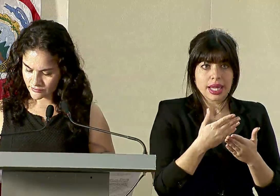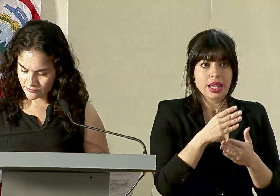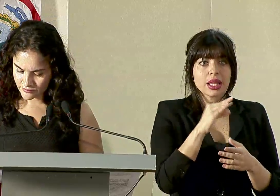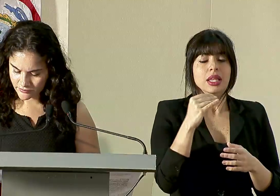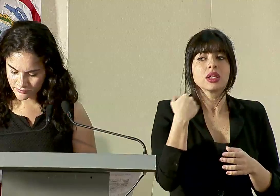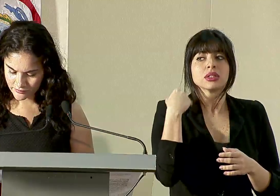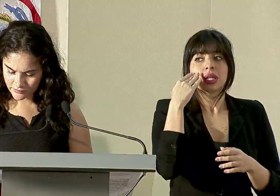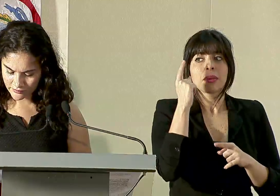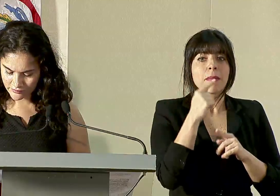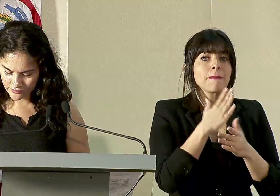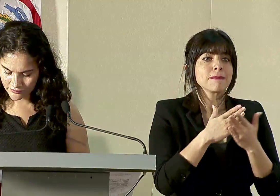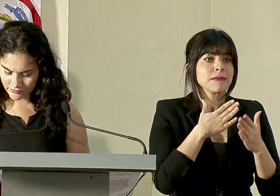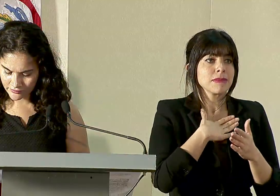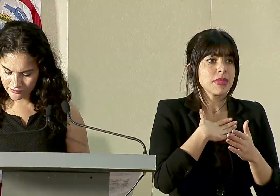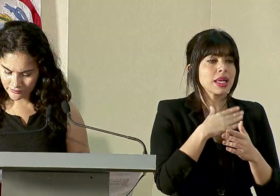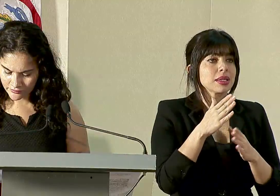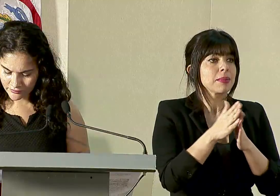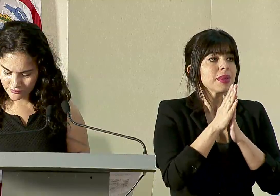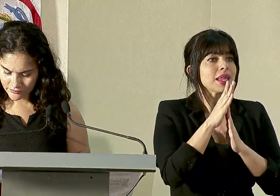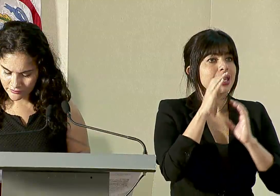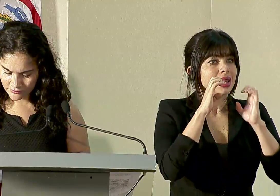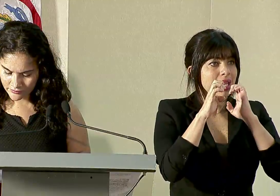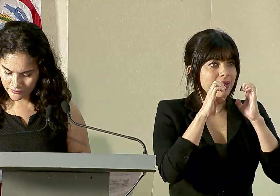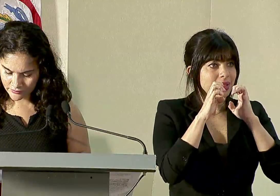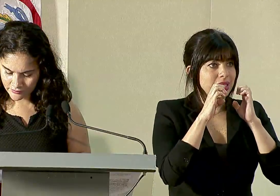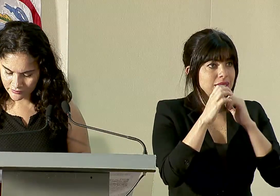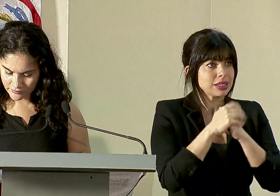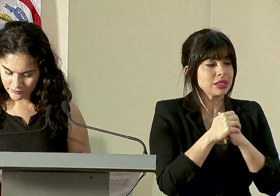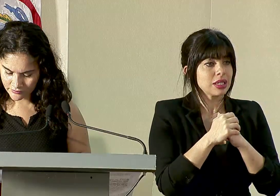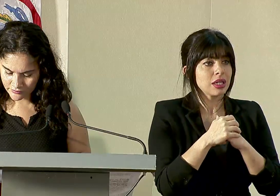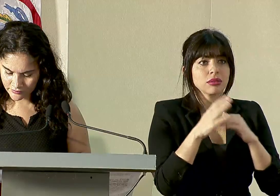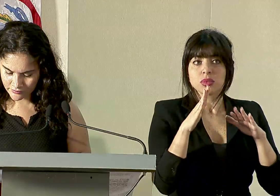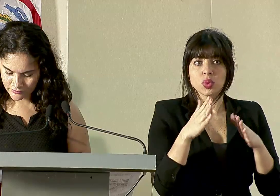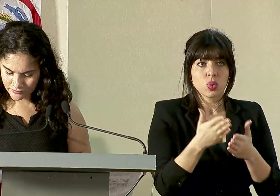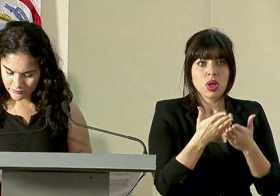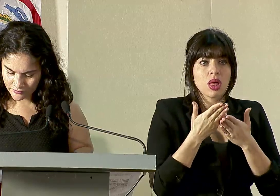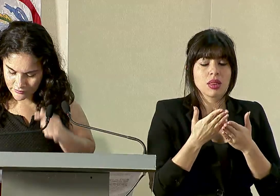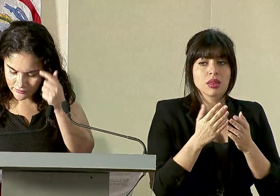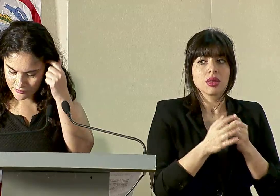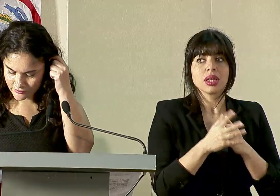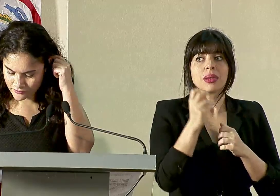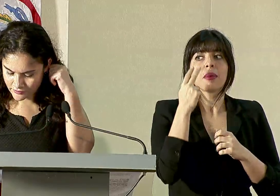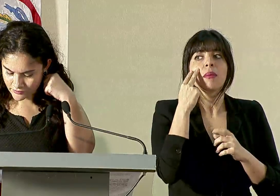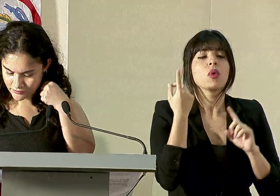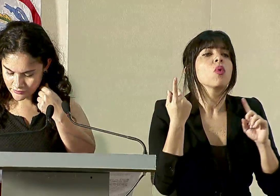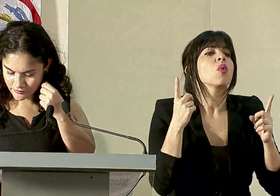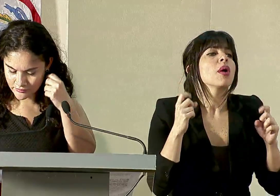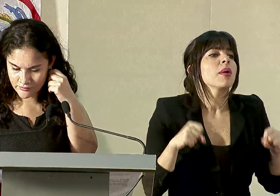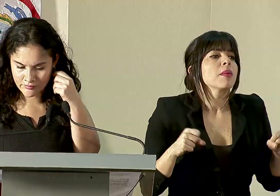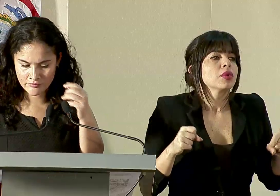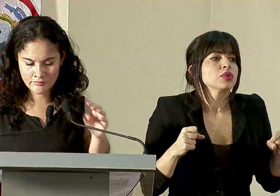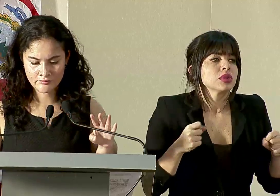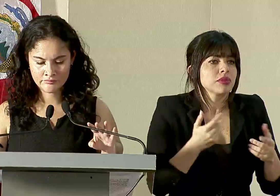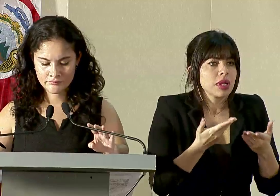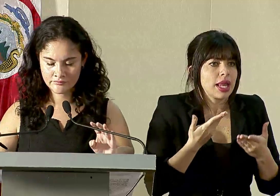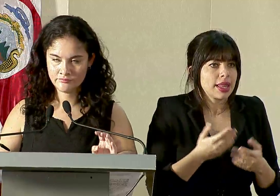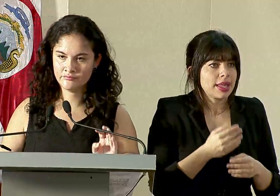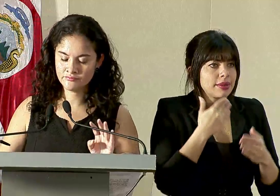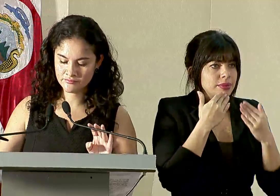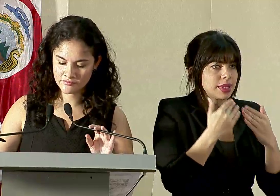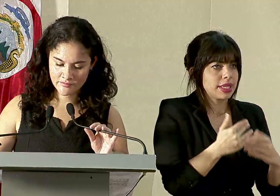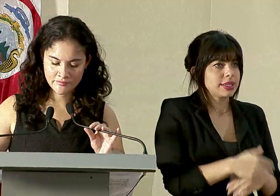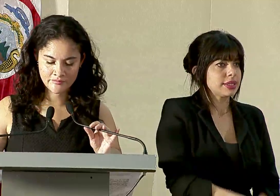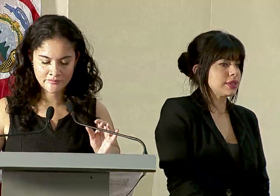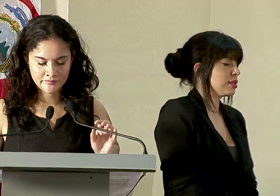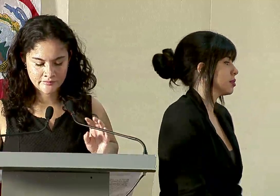Sergio también de su parte también hemos pedido una entrevista y tampoco ha sido concedida queríamos ver cuáles son las posibilidades de que nos la den gracias